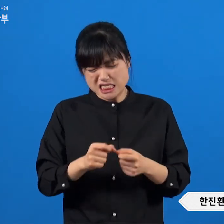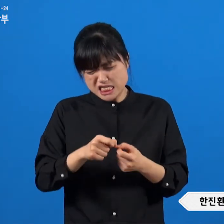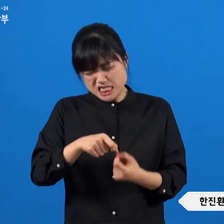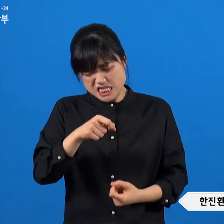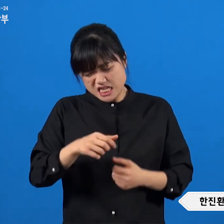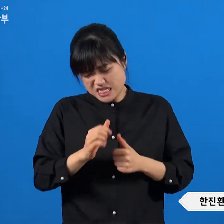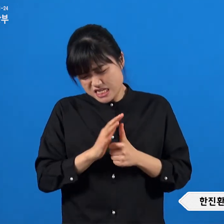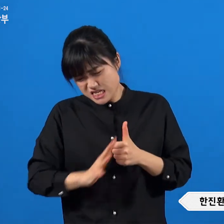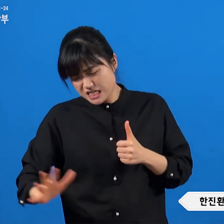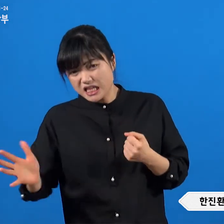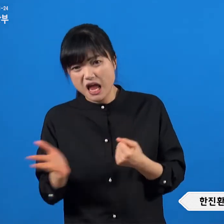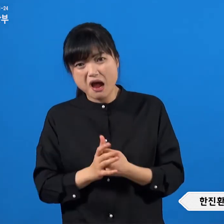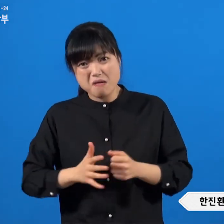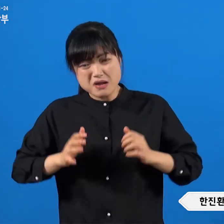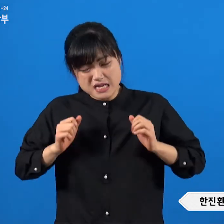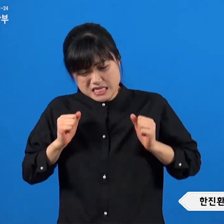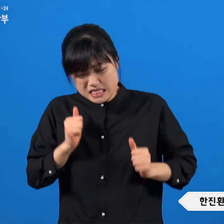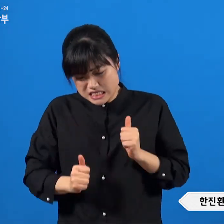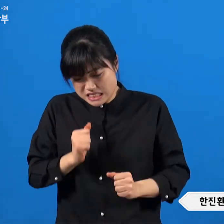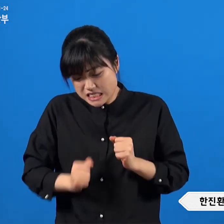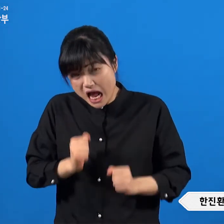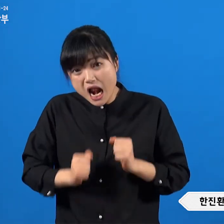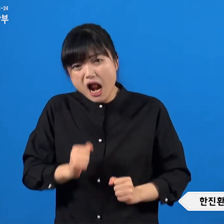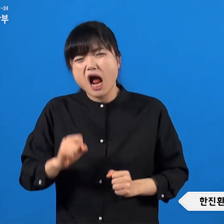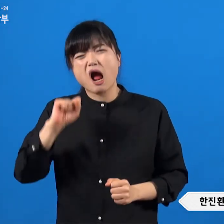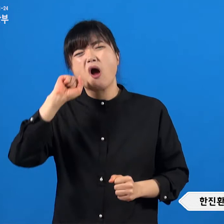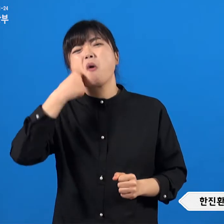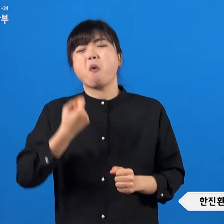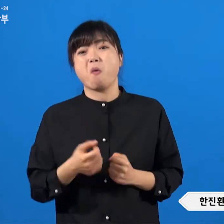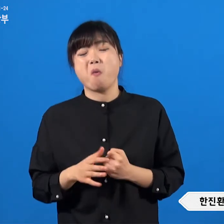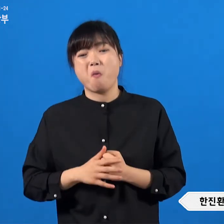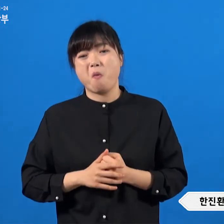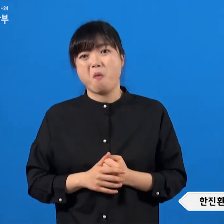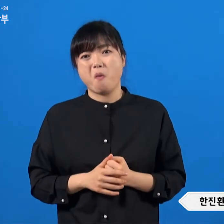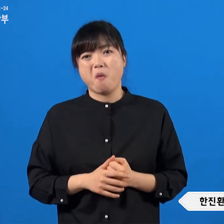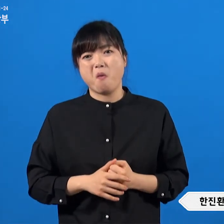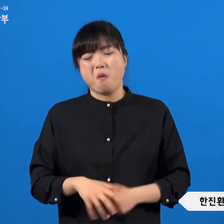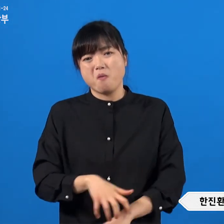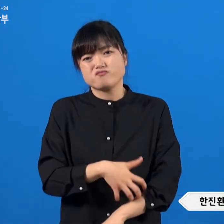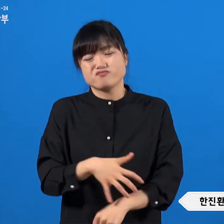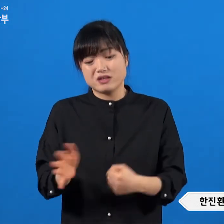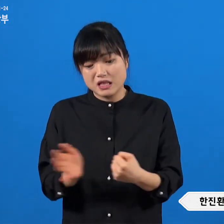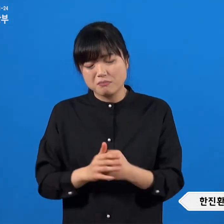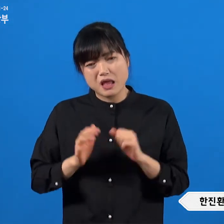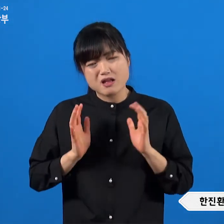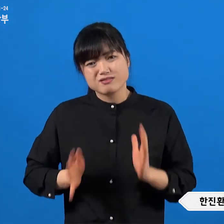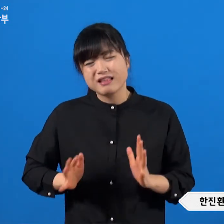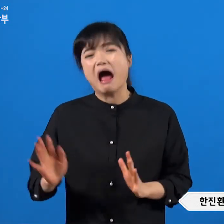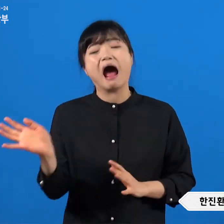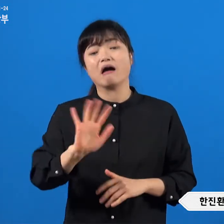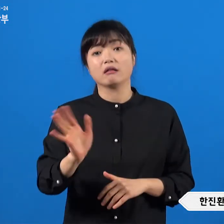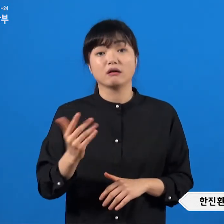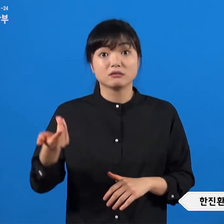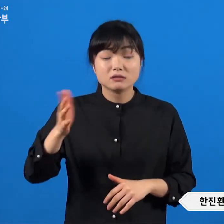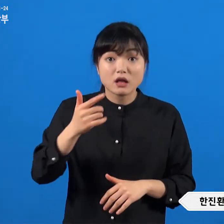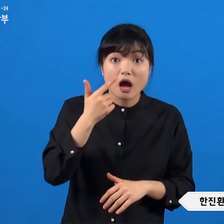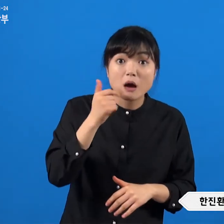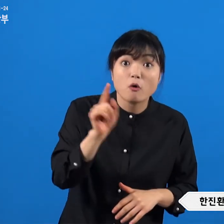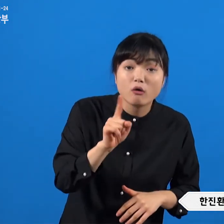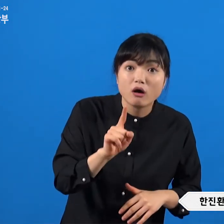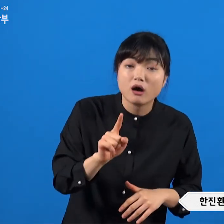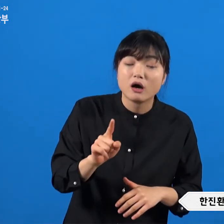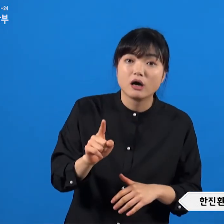달리는 것이 거추장스럽고 그래서 웬만해서 뛰는 일이 없습니다. 그런데 이 아버지는 그런